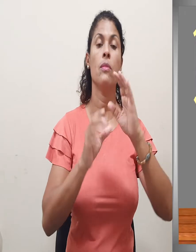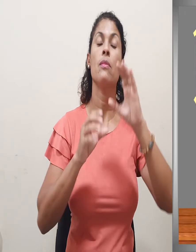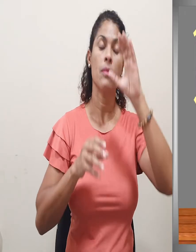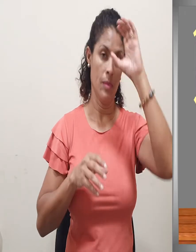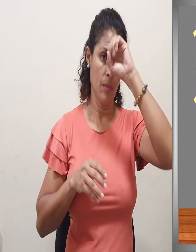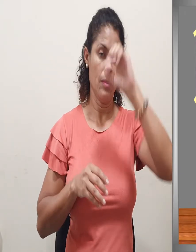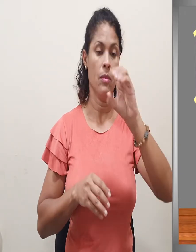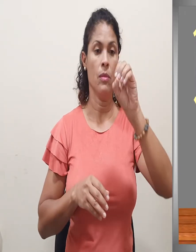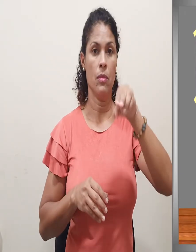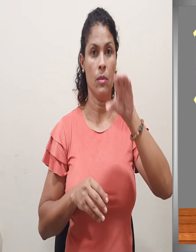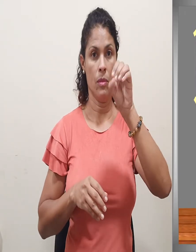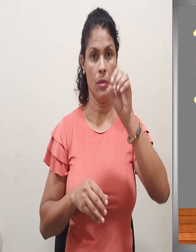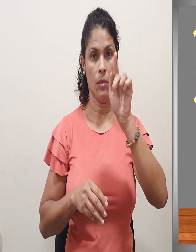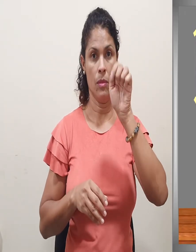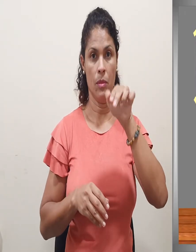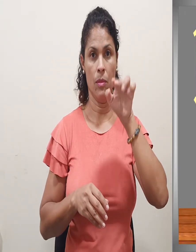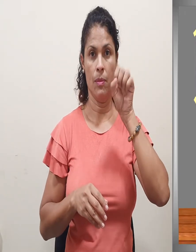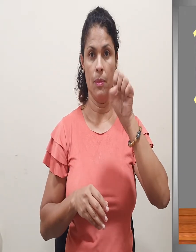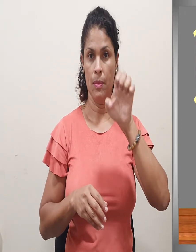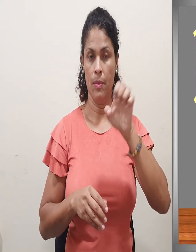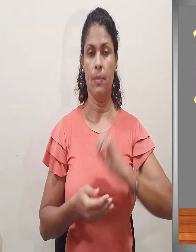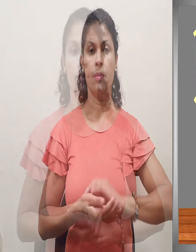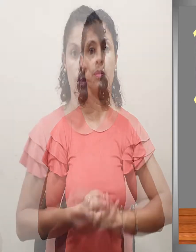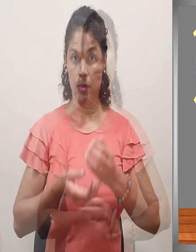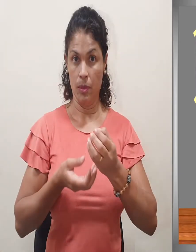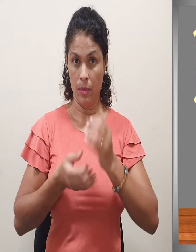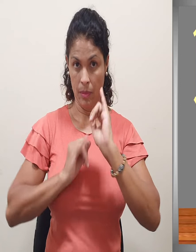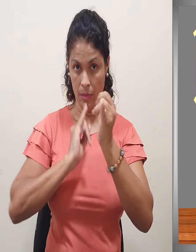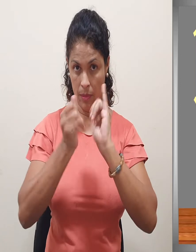Nesta aula, nós vamos estudar a oncogênese.